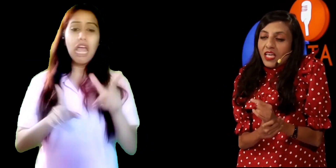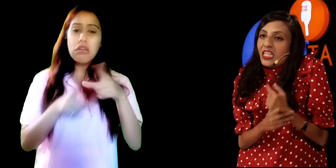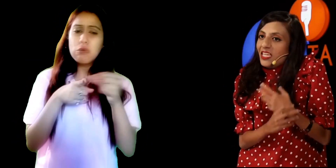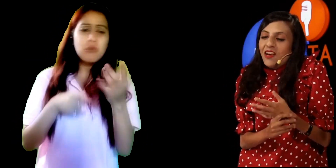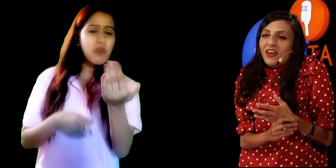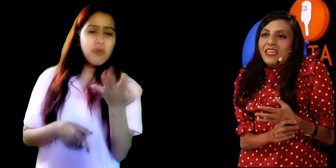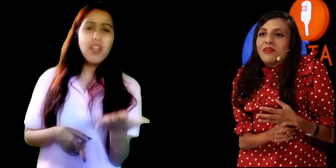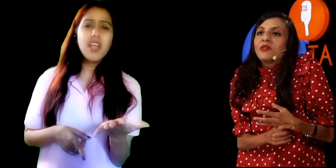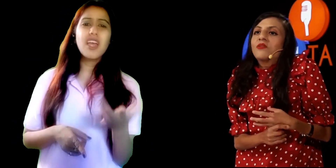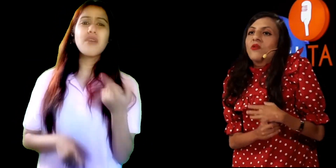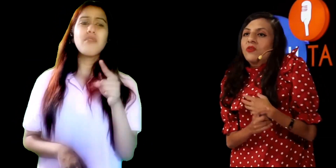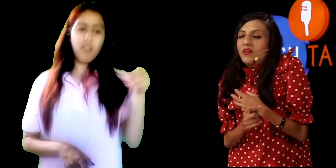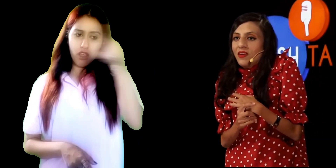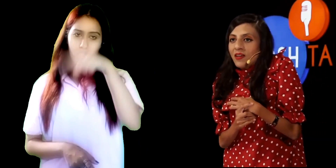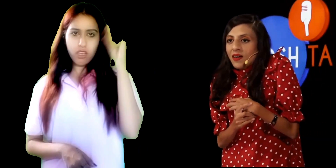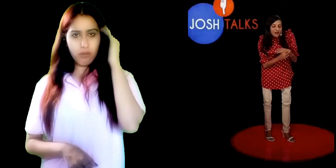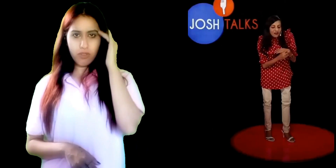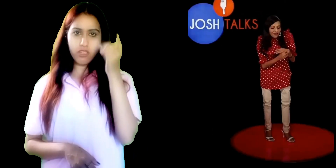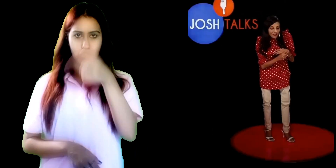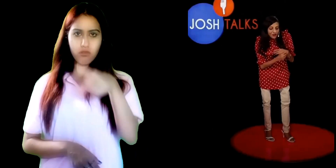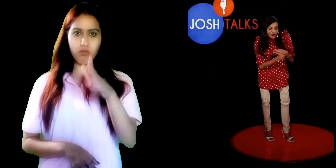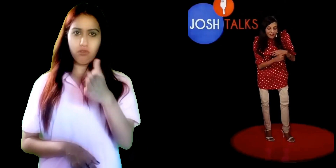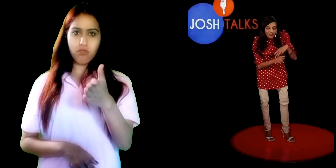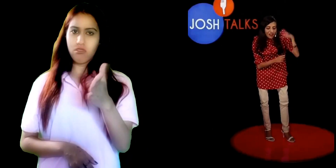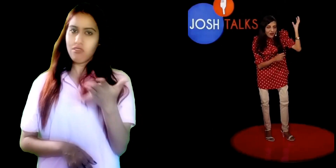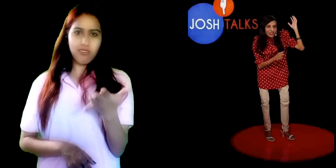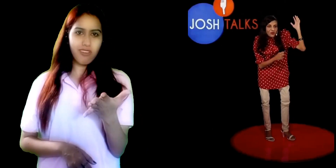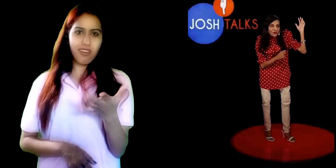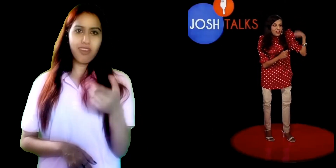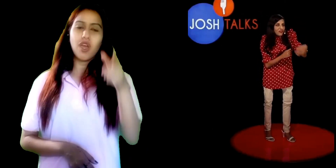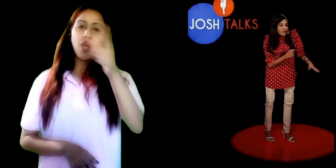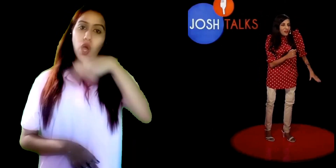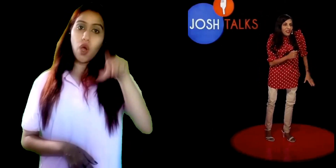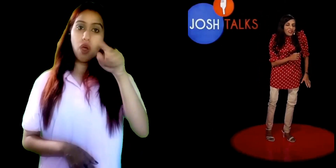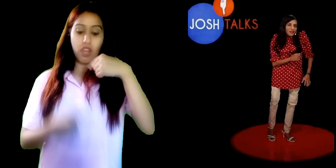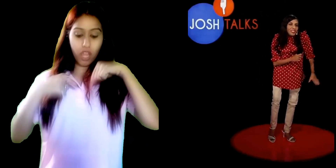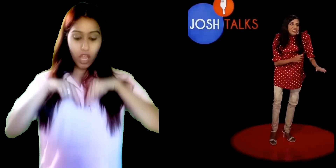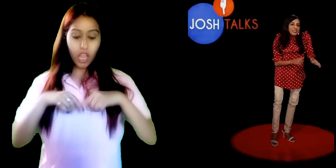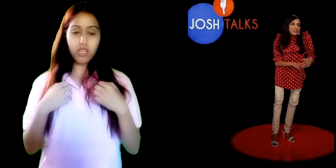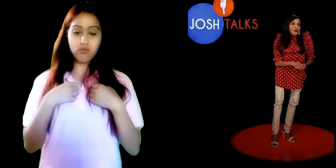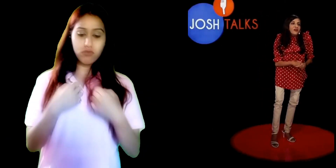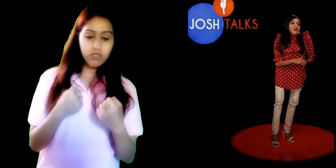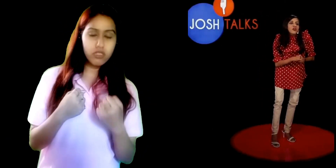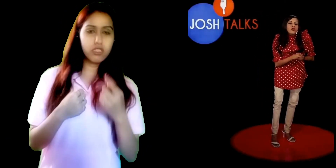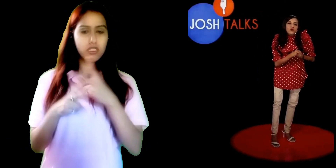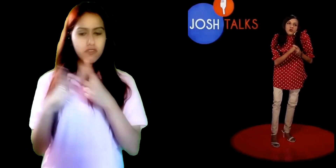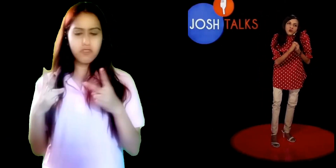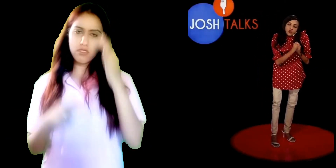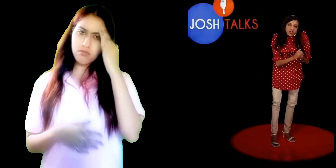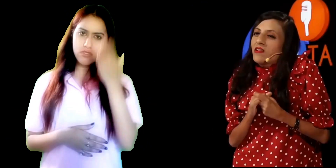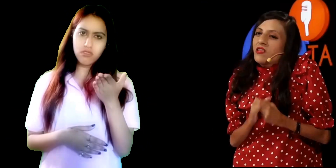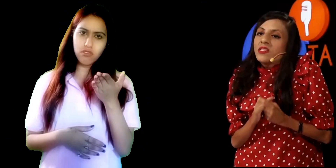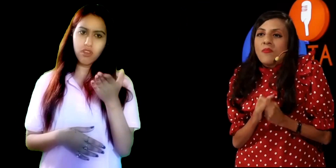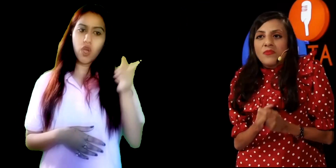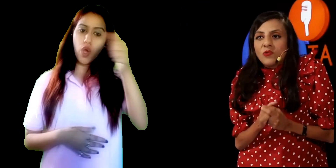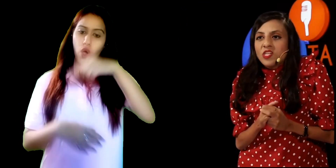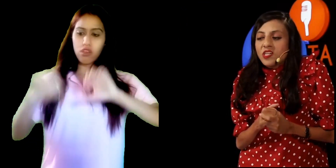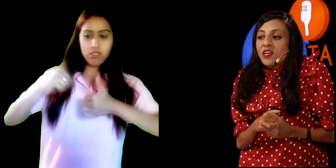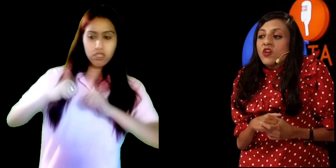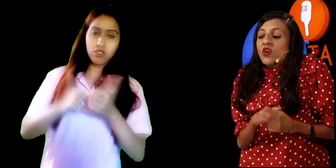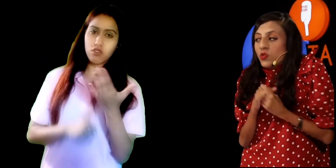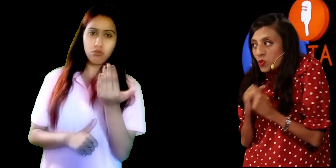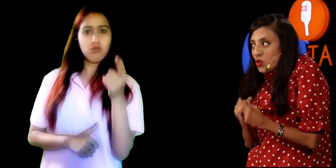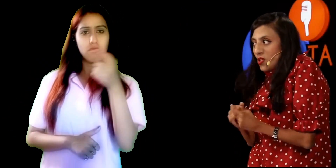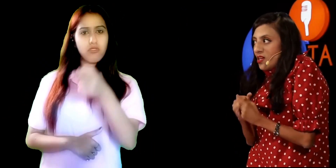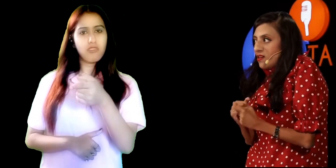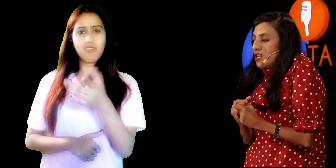सको। इतने हवाई किले मत बनाओ कि या तो राजा भोज या गंगू तेली से भी नीचे चले जाओ। तो कुछ ड्रीम्स अपनी होनी